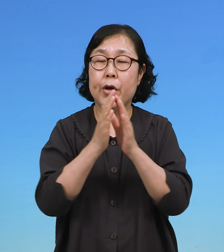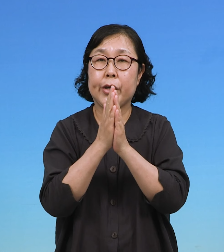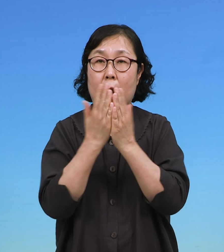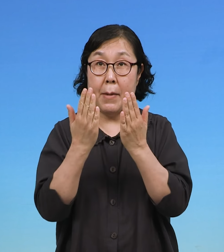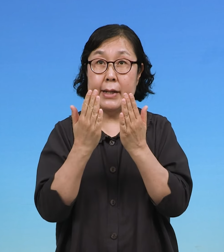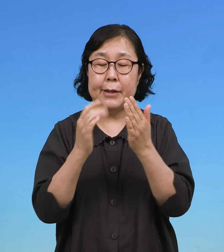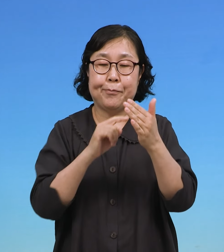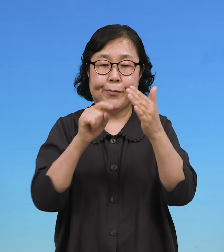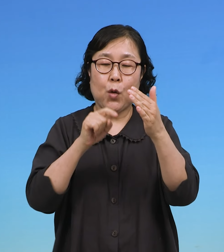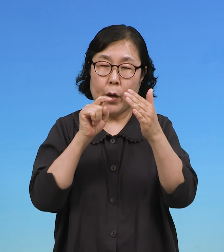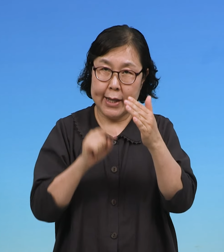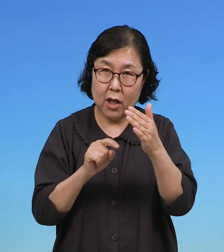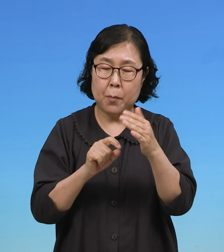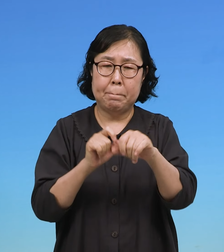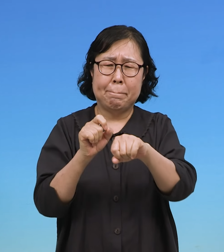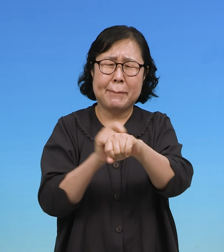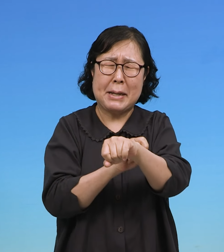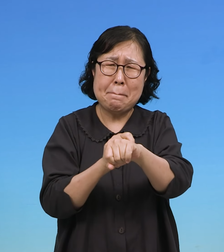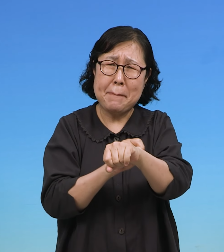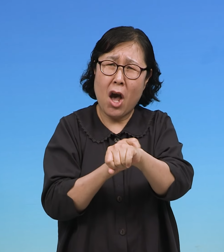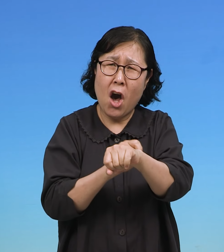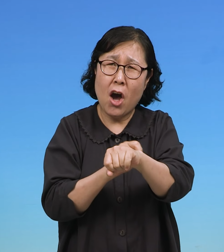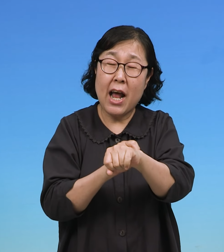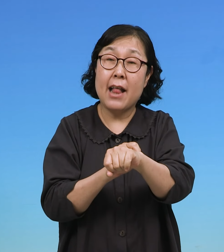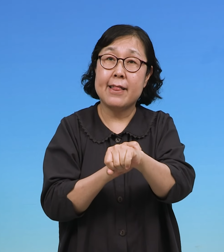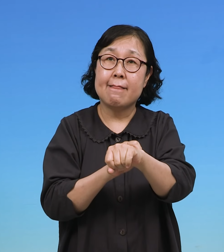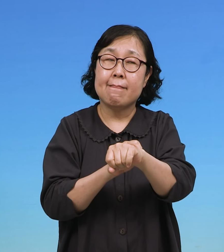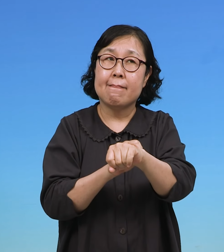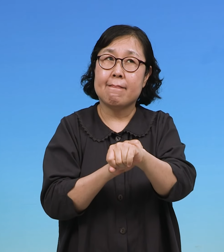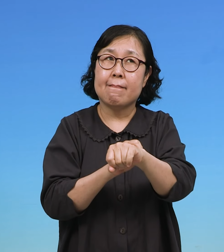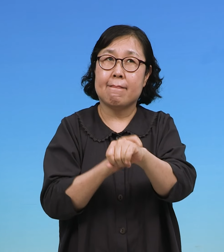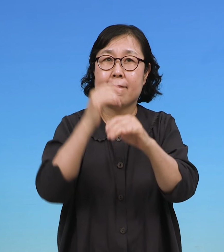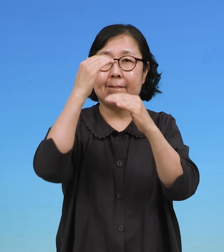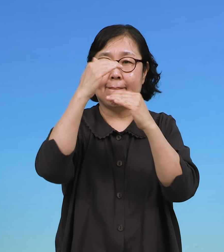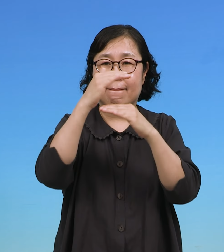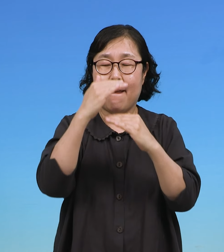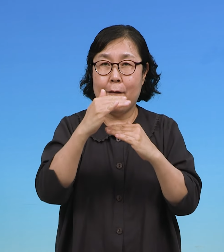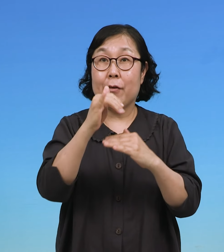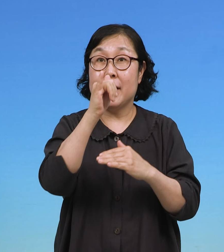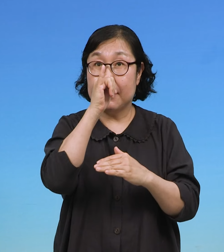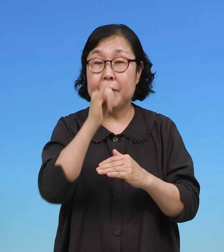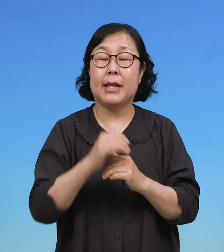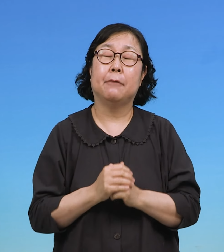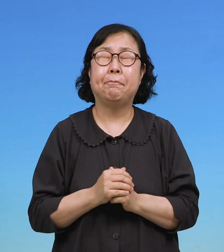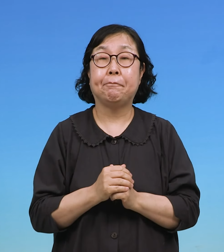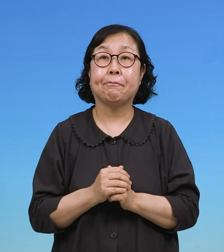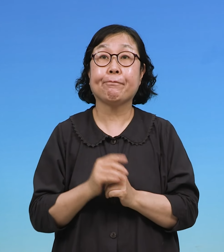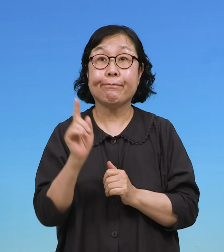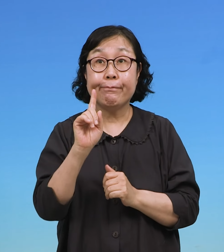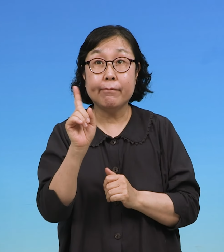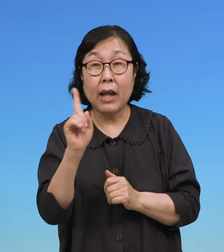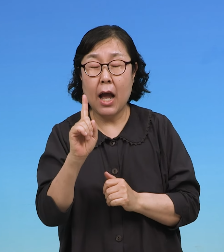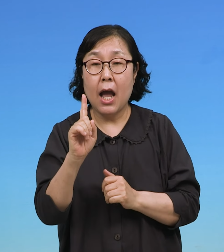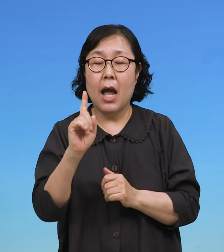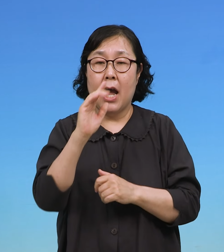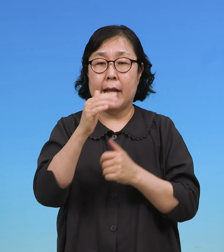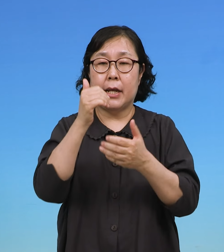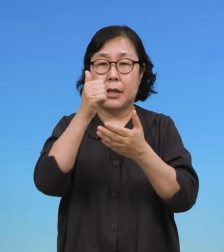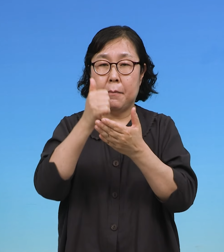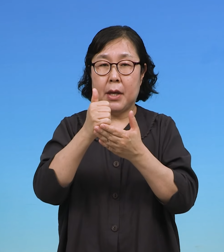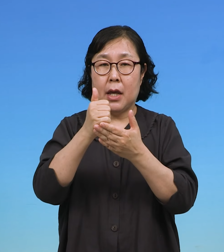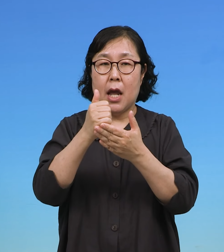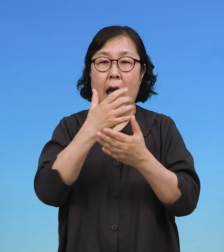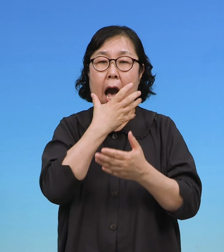오늘 본문에서 참 굉장히 독특한 그런 그 포인트를 하나 발견할 수가 있는데요.